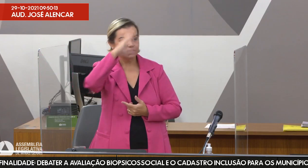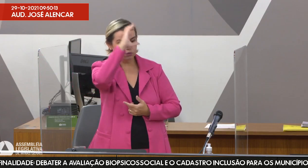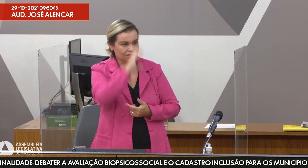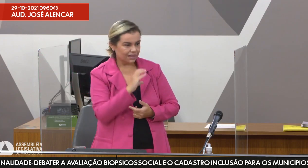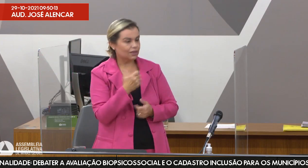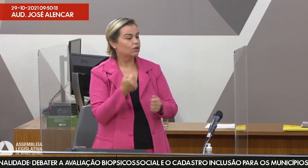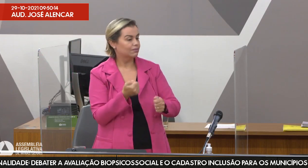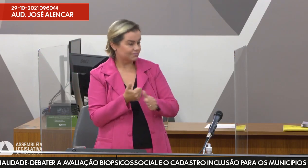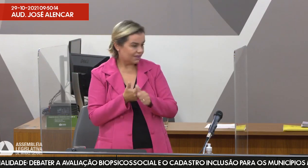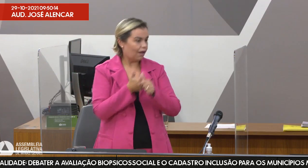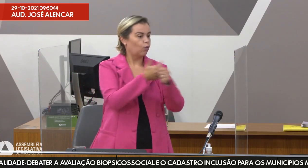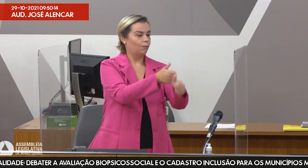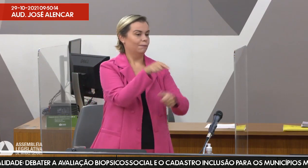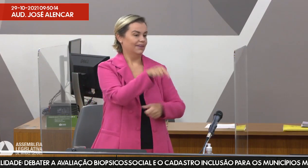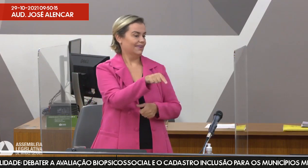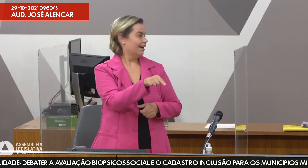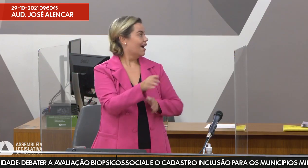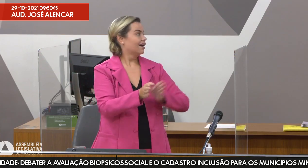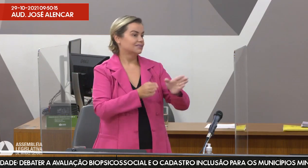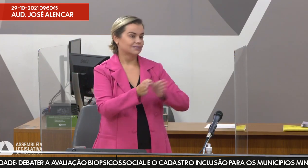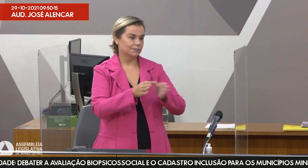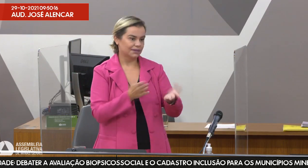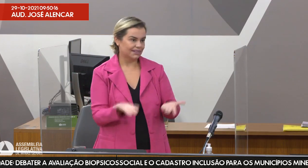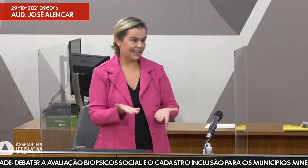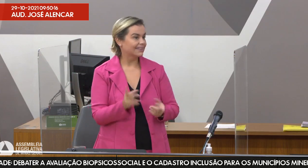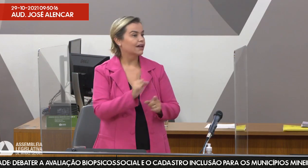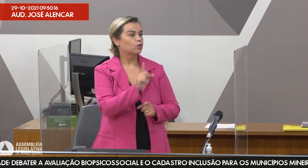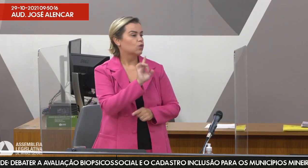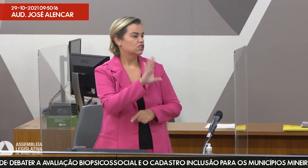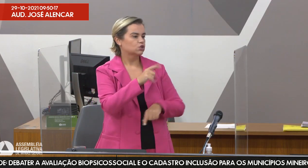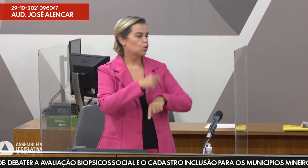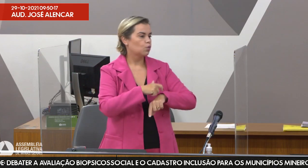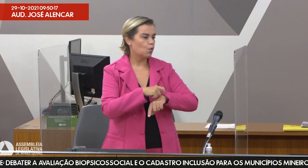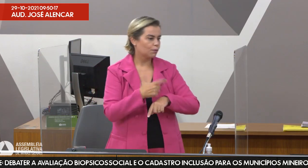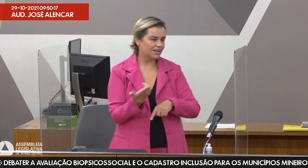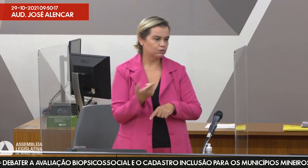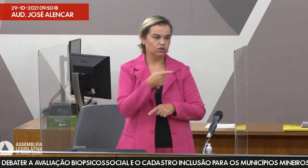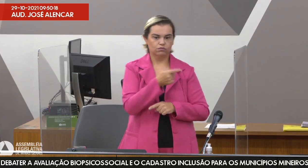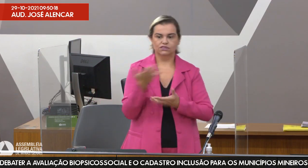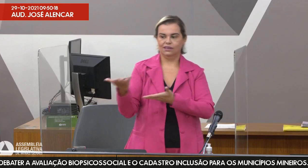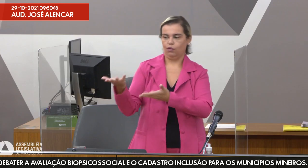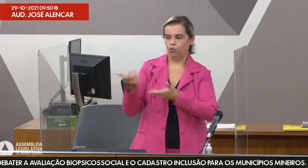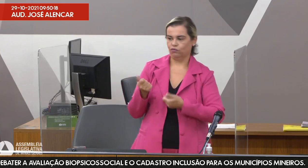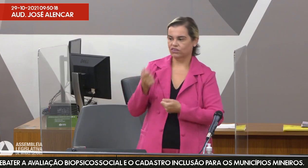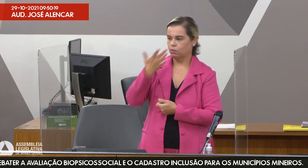e audiodescritores para que as pessoas possam